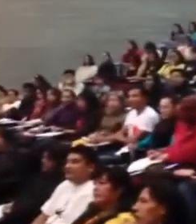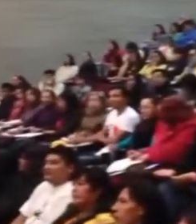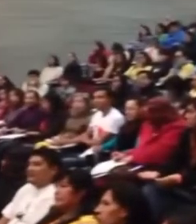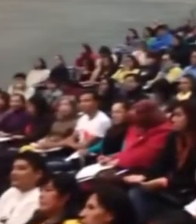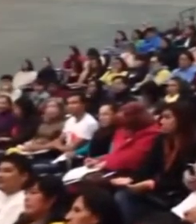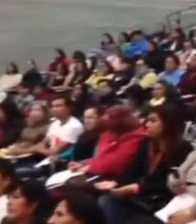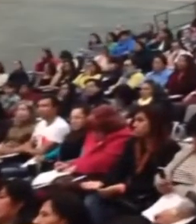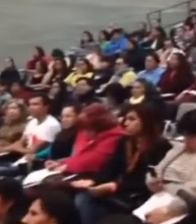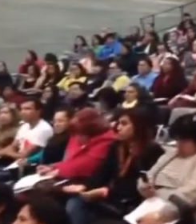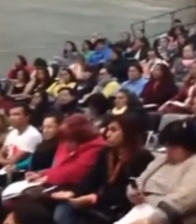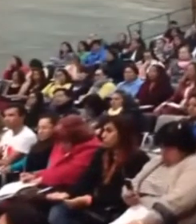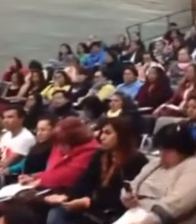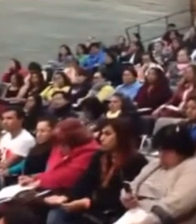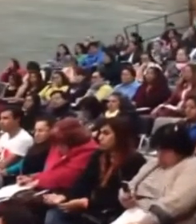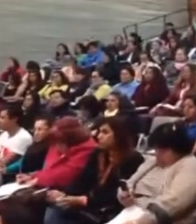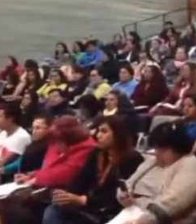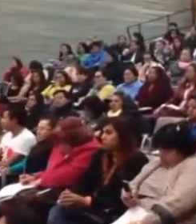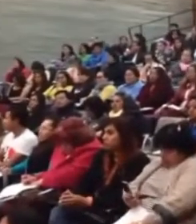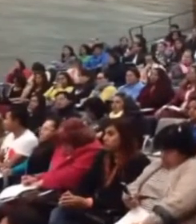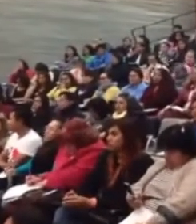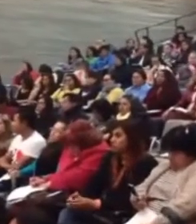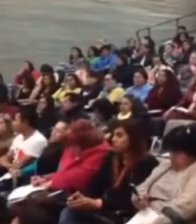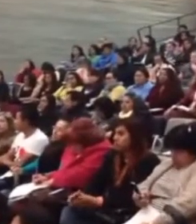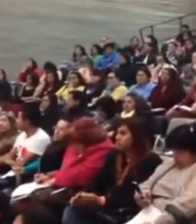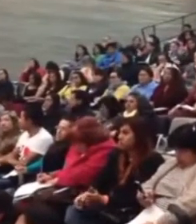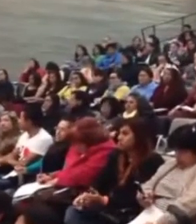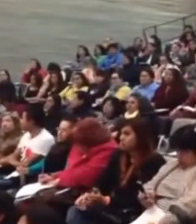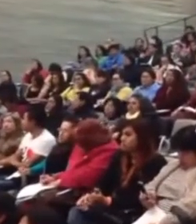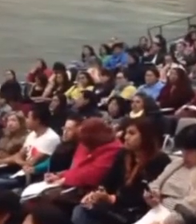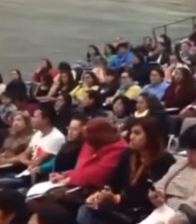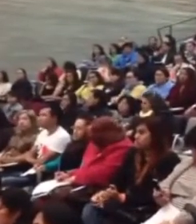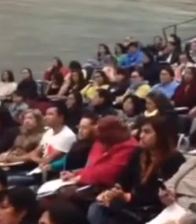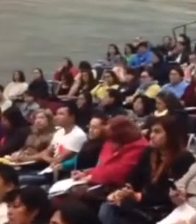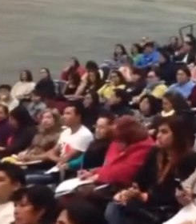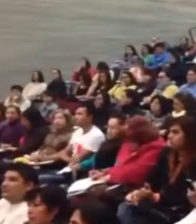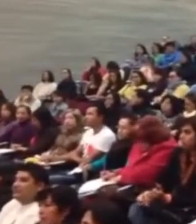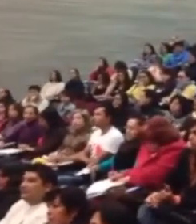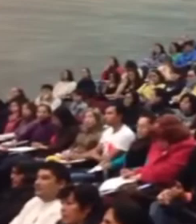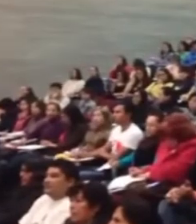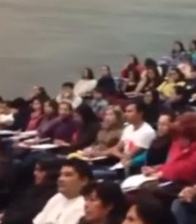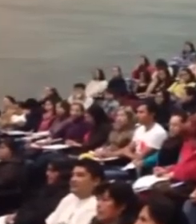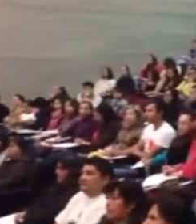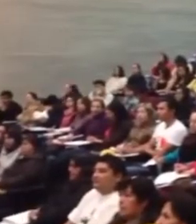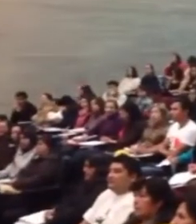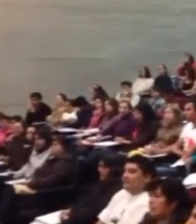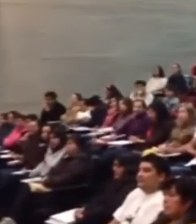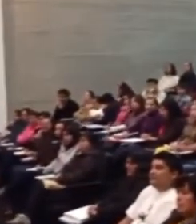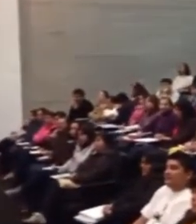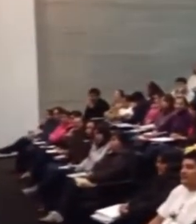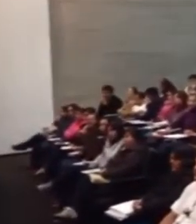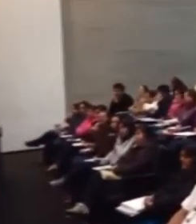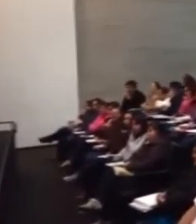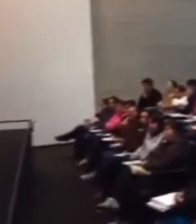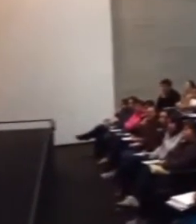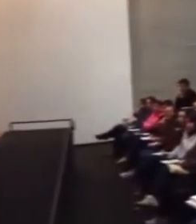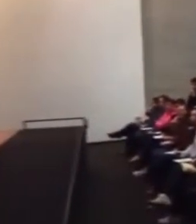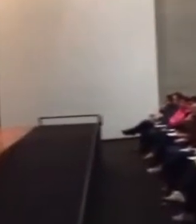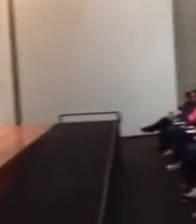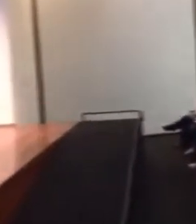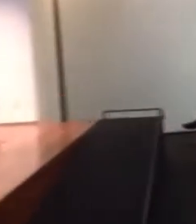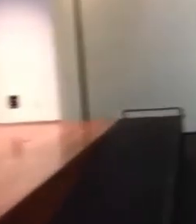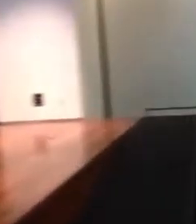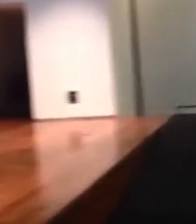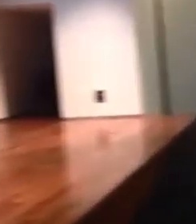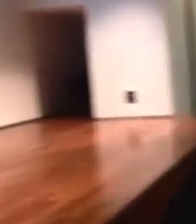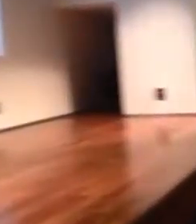dos que si hay algo que de plano no la cachen o era que nos regresemos cuando